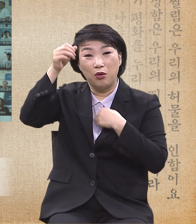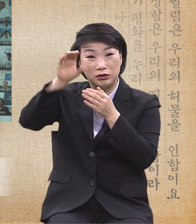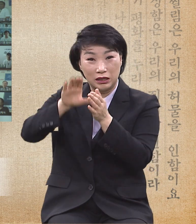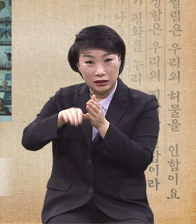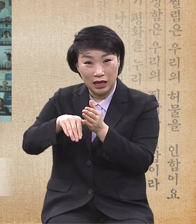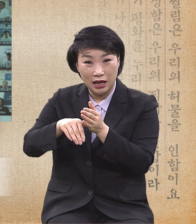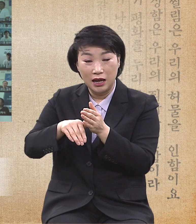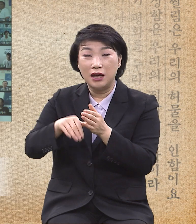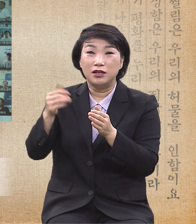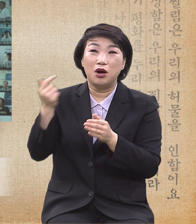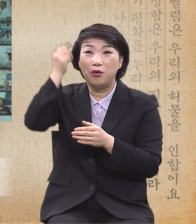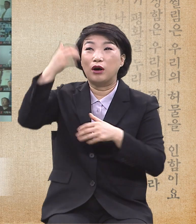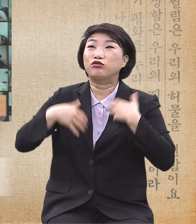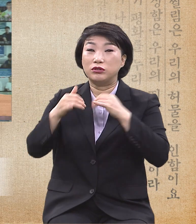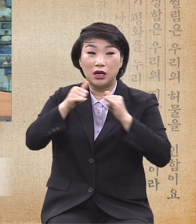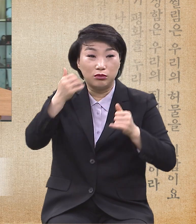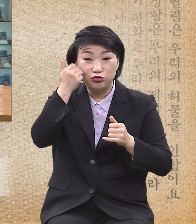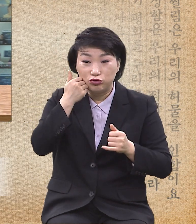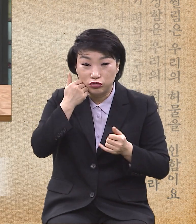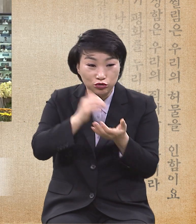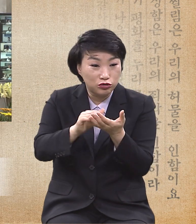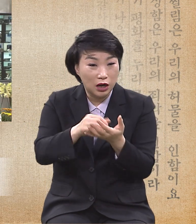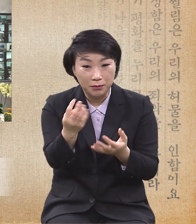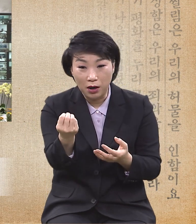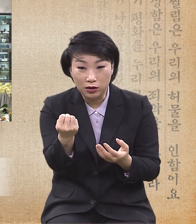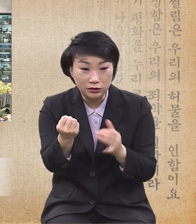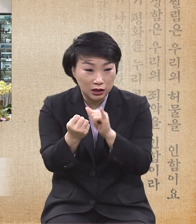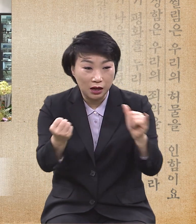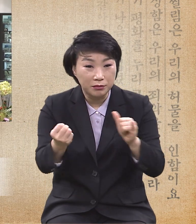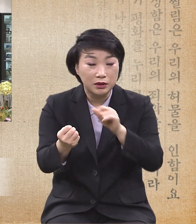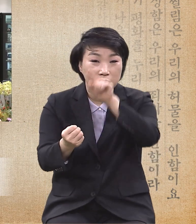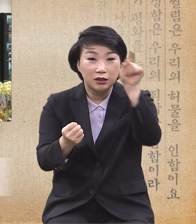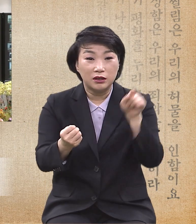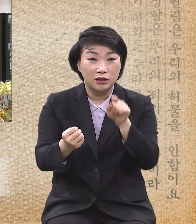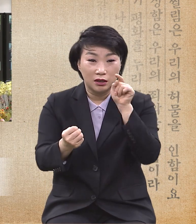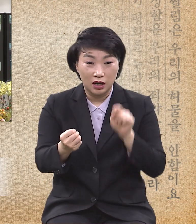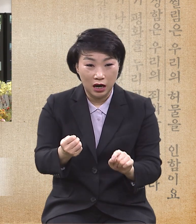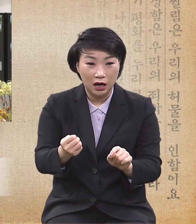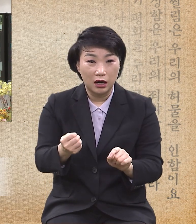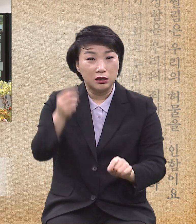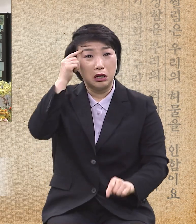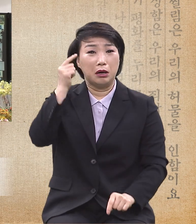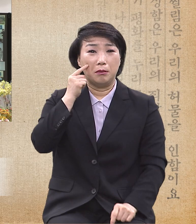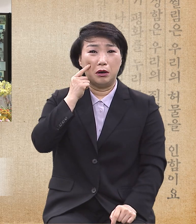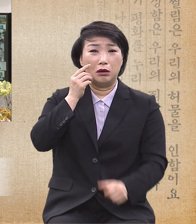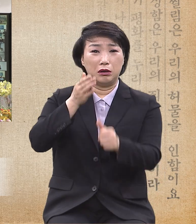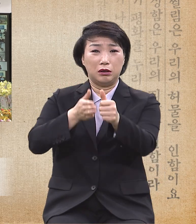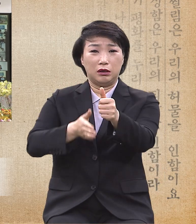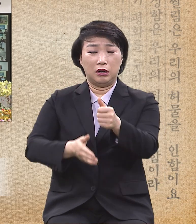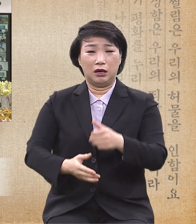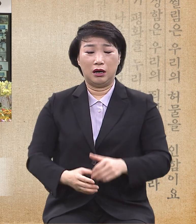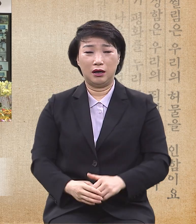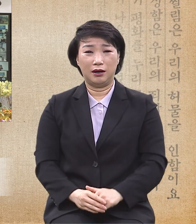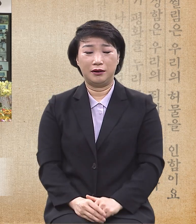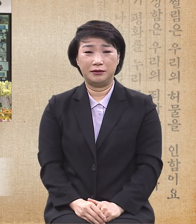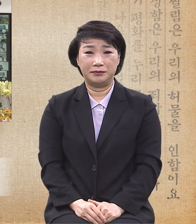때 영광을 누릴 자가 몇 사람이나 있겠나 한번 생각해 보자 이 말이요.